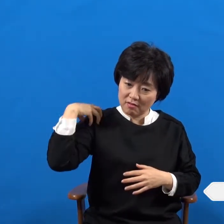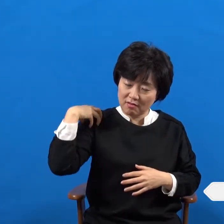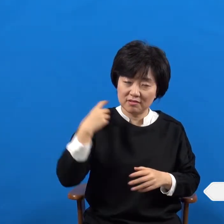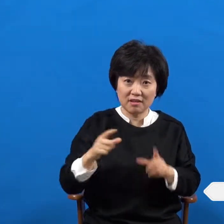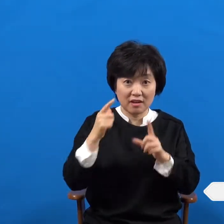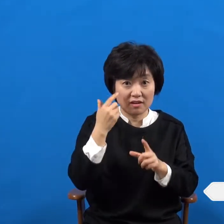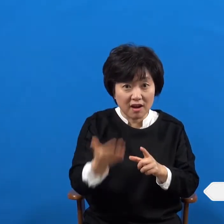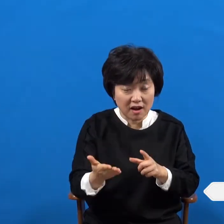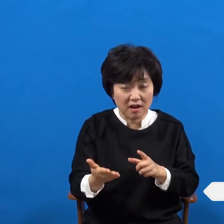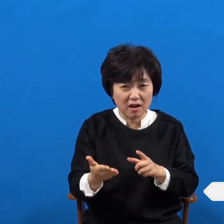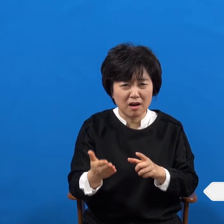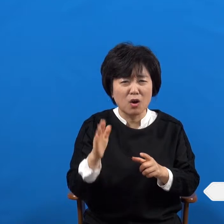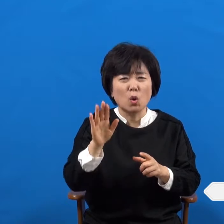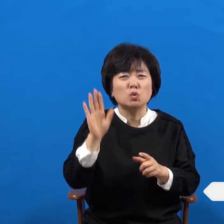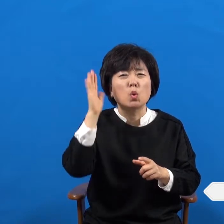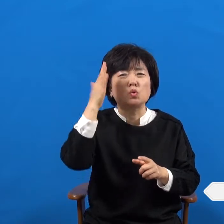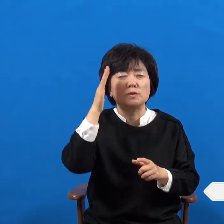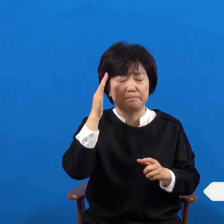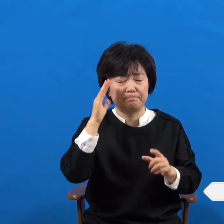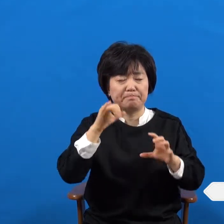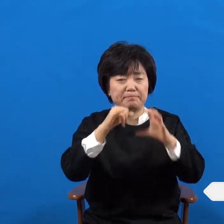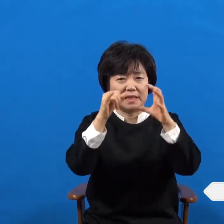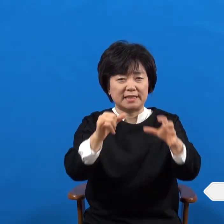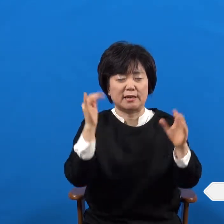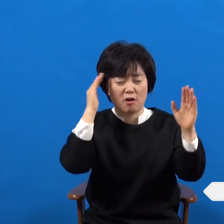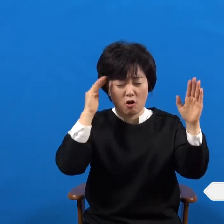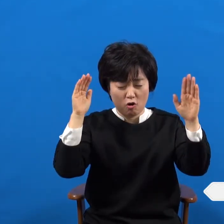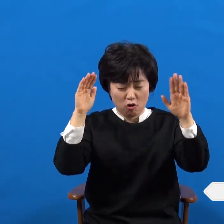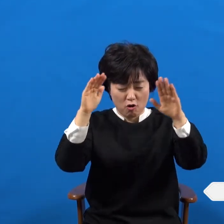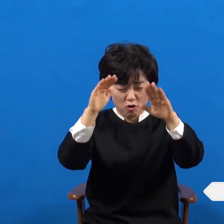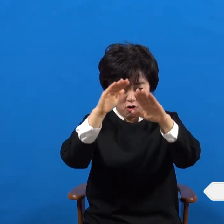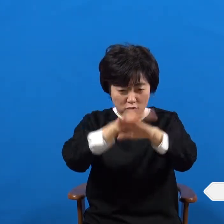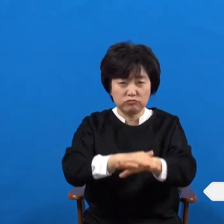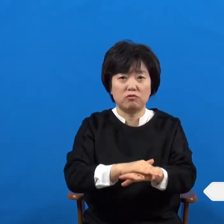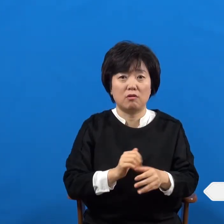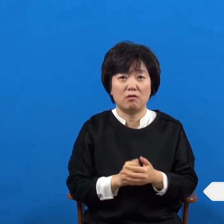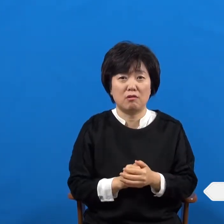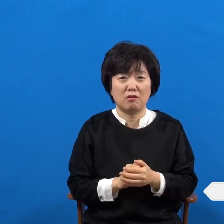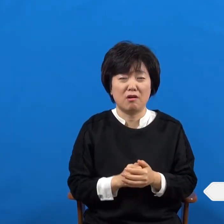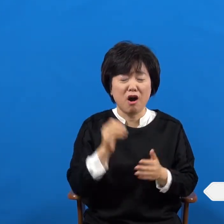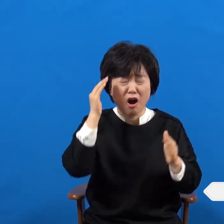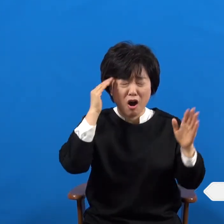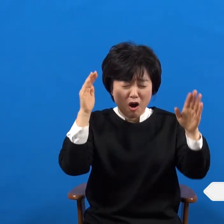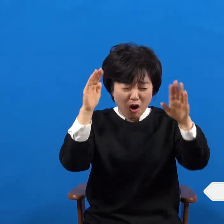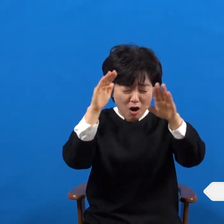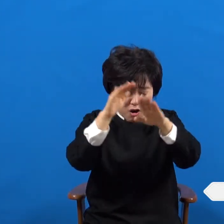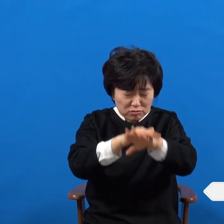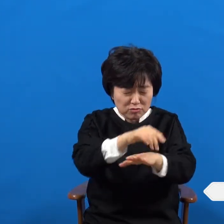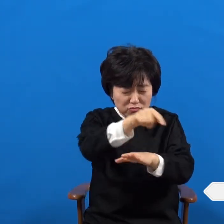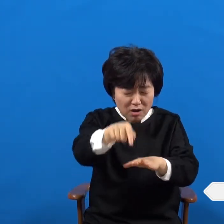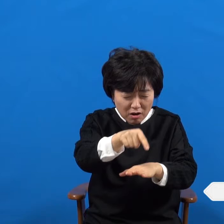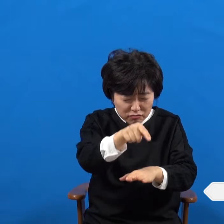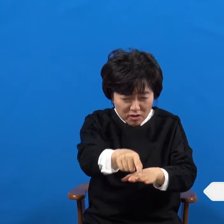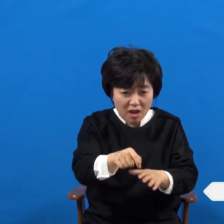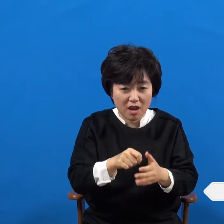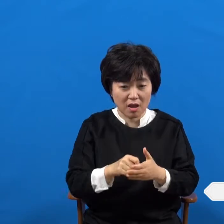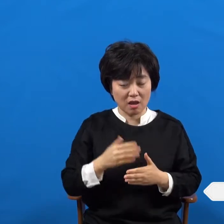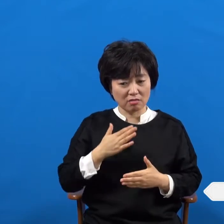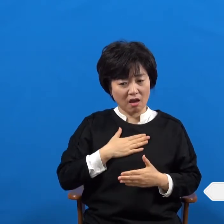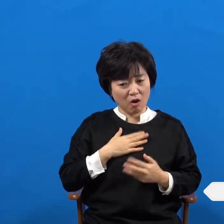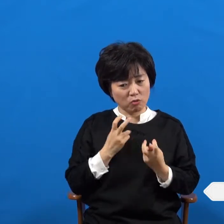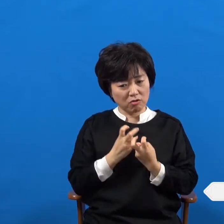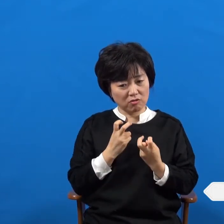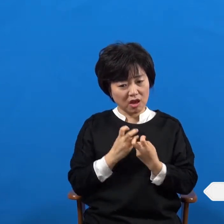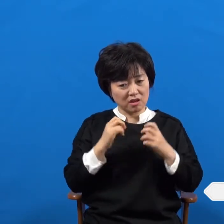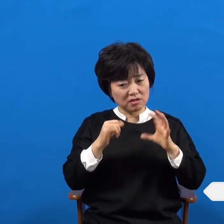세상은 너무나 어두움의 시대에 있습니다. 어두움 가운데 있는 우리가 어떻게 세상의